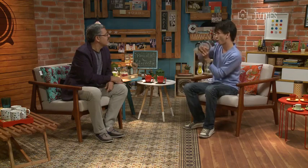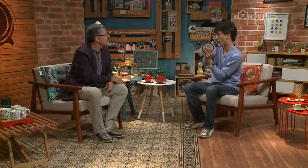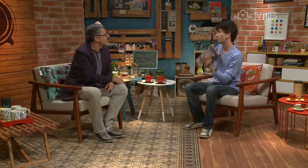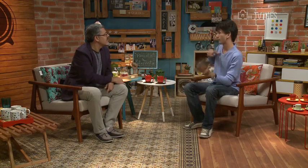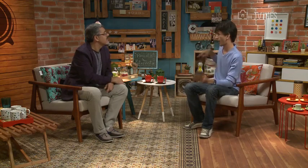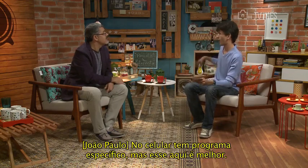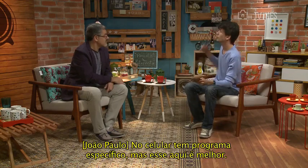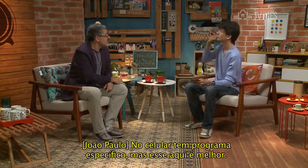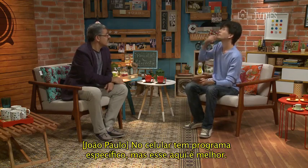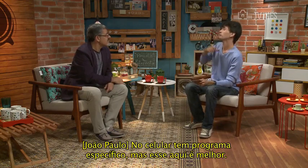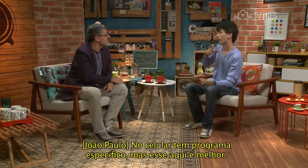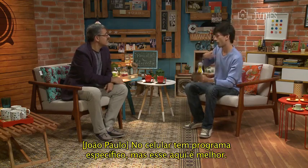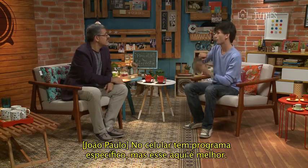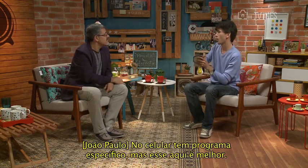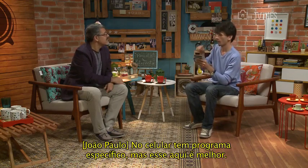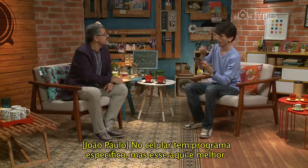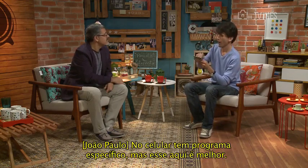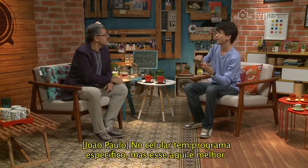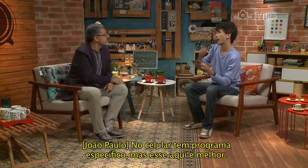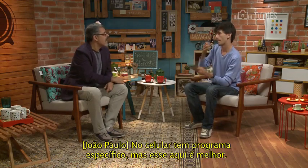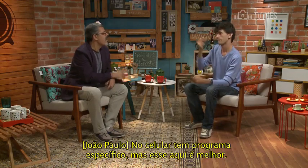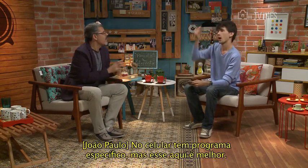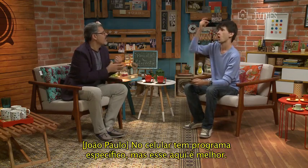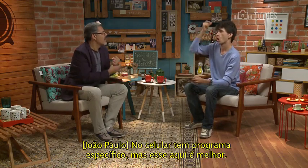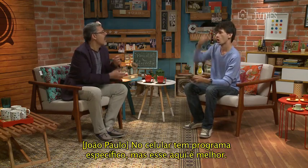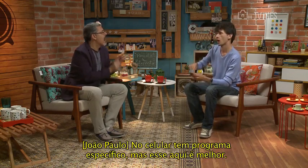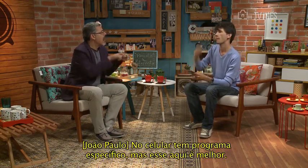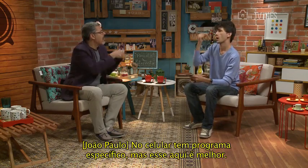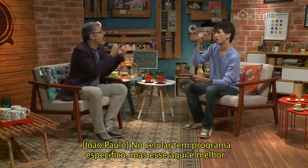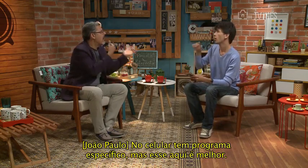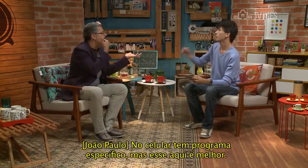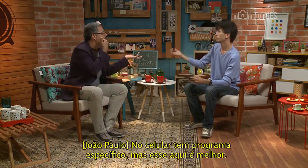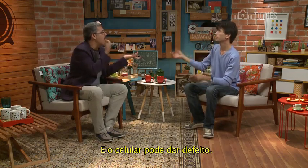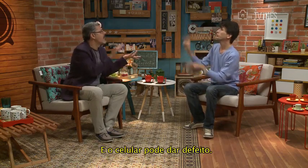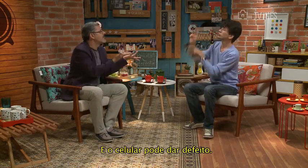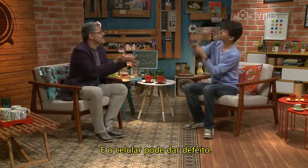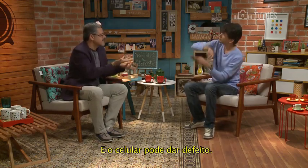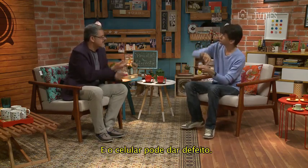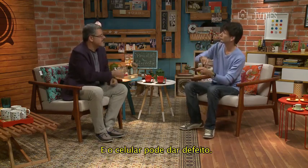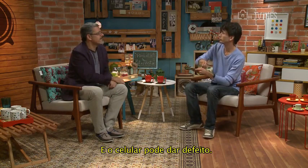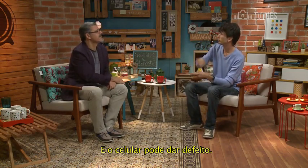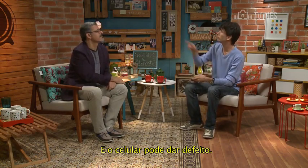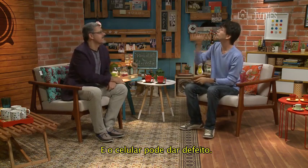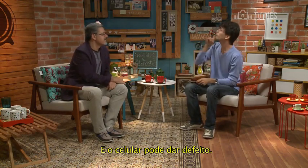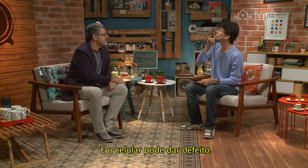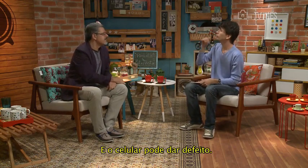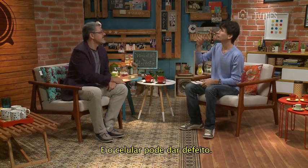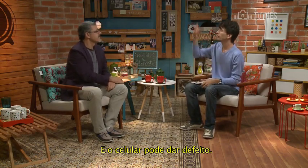e no celular tem problema específico mas esse aqui é melhor aí o celular pode dar defeito